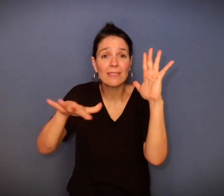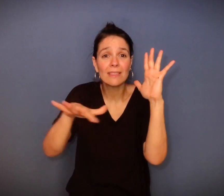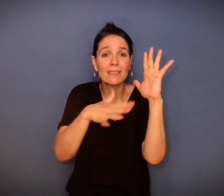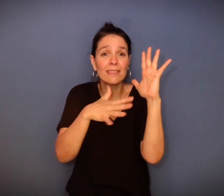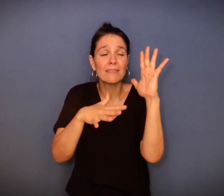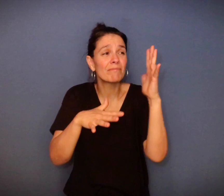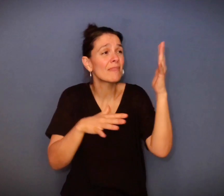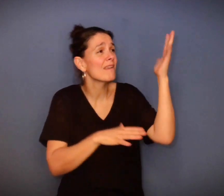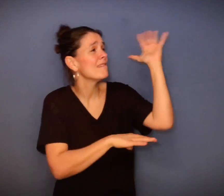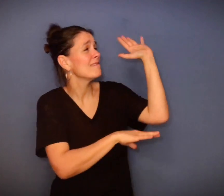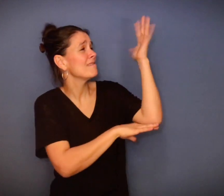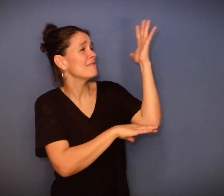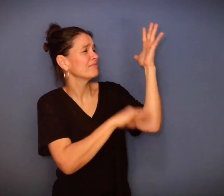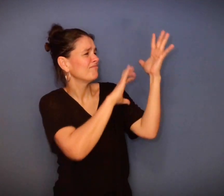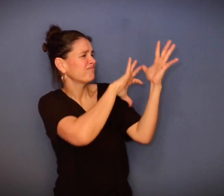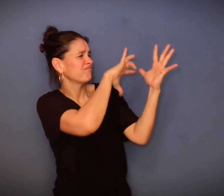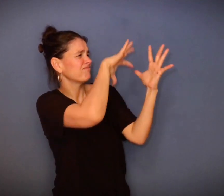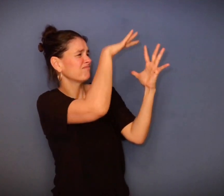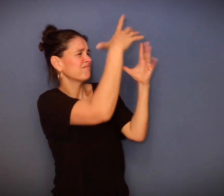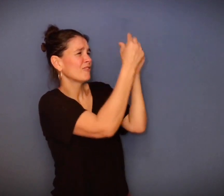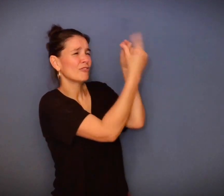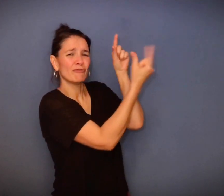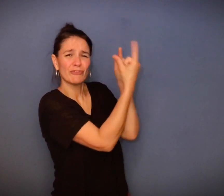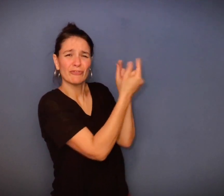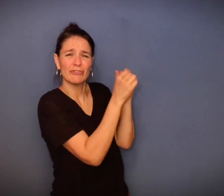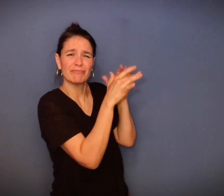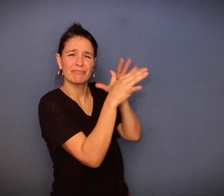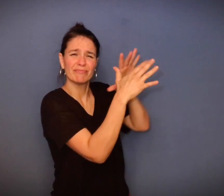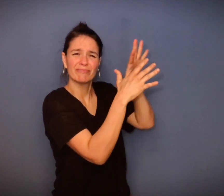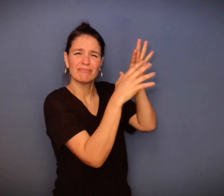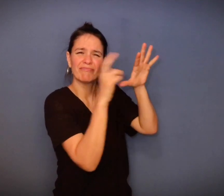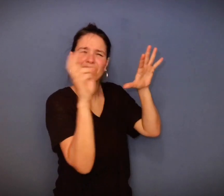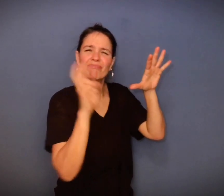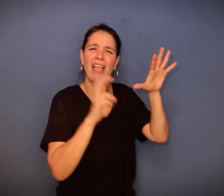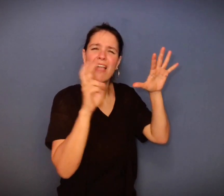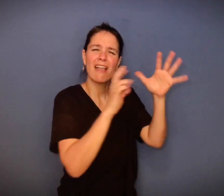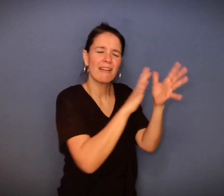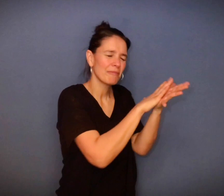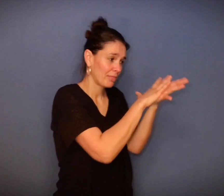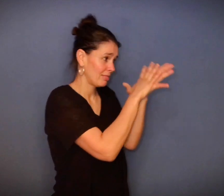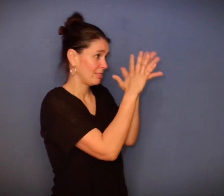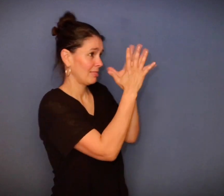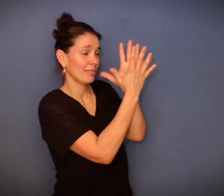L'automne arriva. Les feuilles devinrent jaunes et le vent s'en empara pour les faire danser.